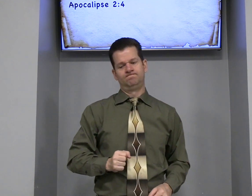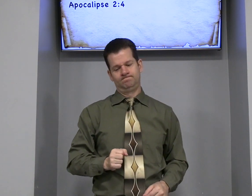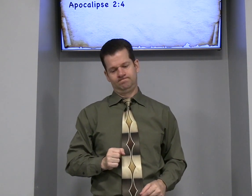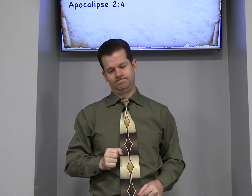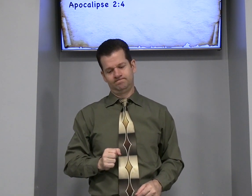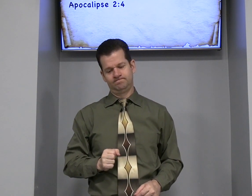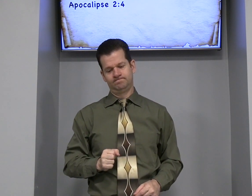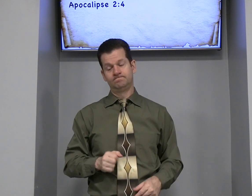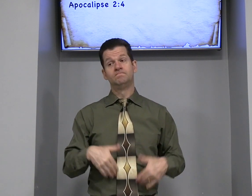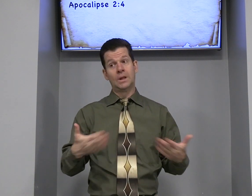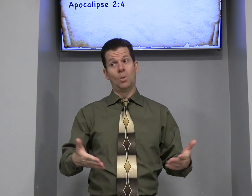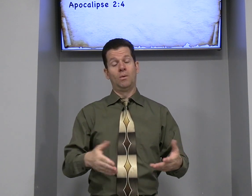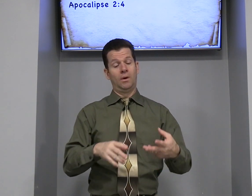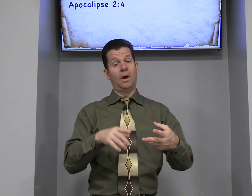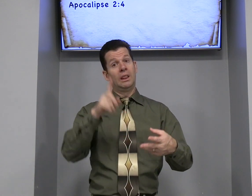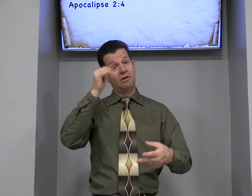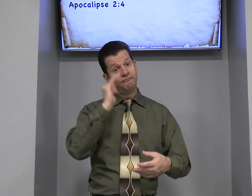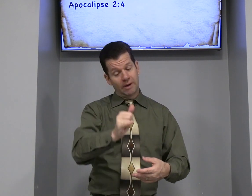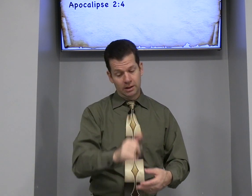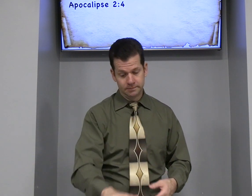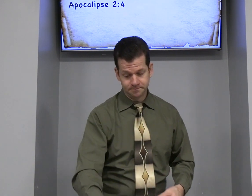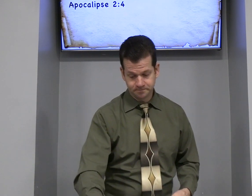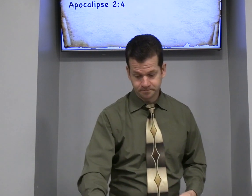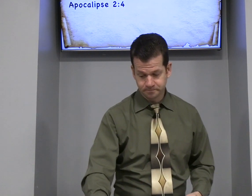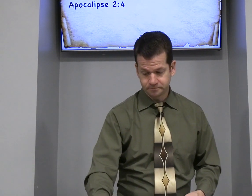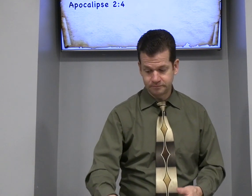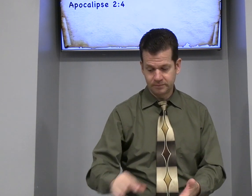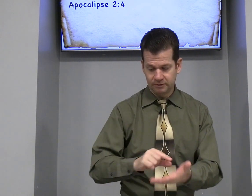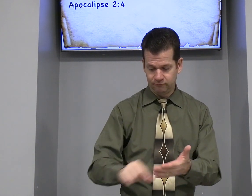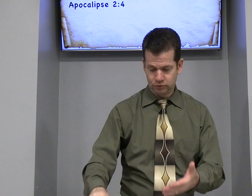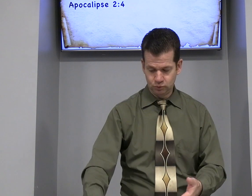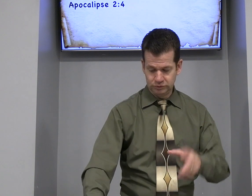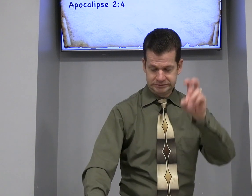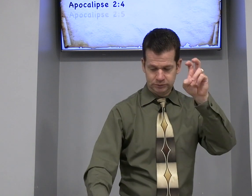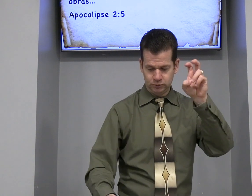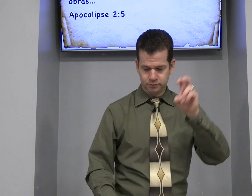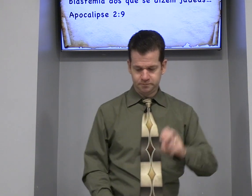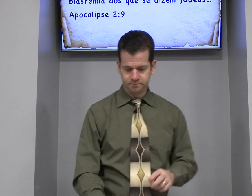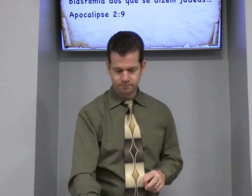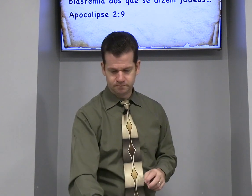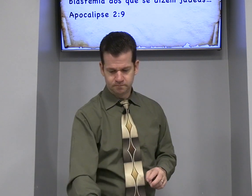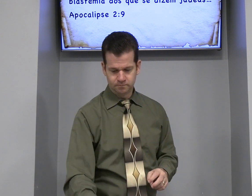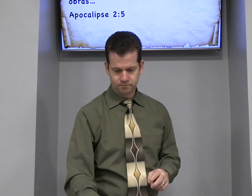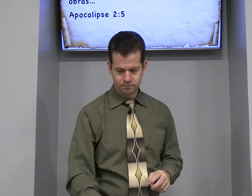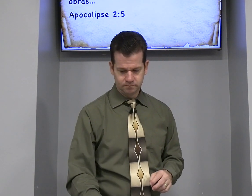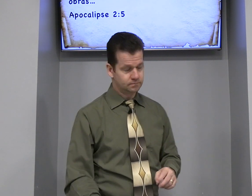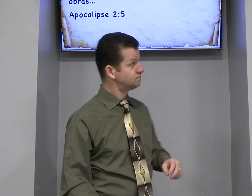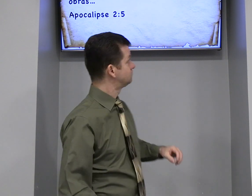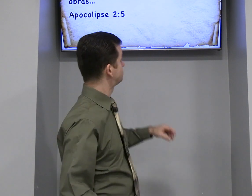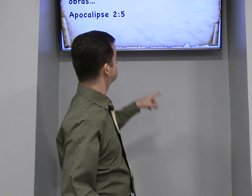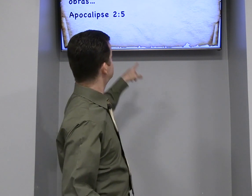ele deu uma repreensão. Ele falou, versículo